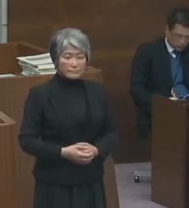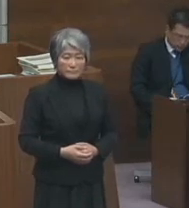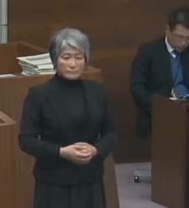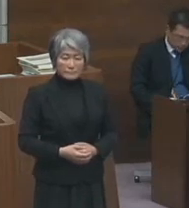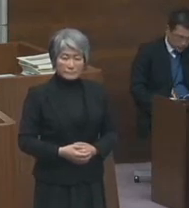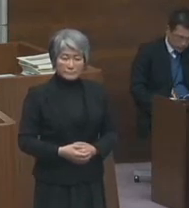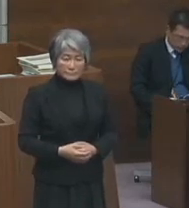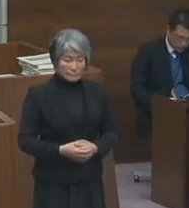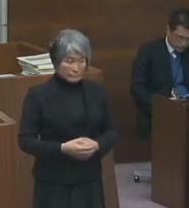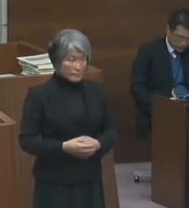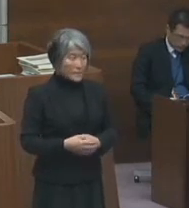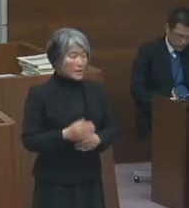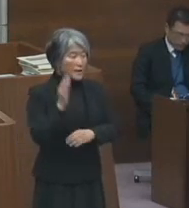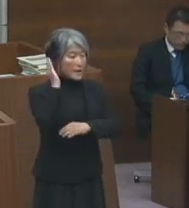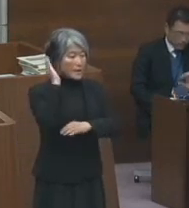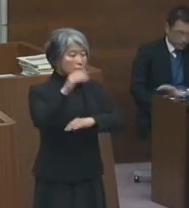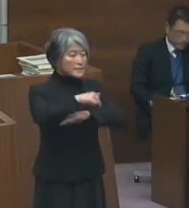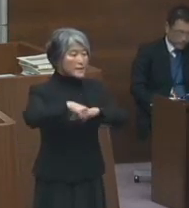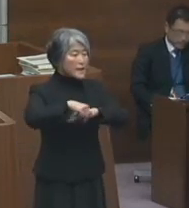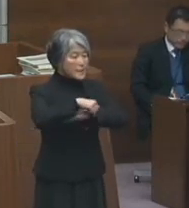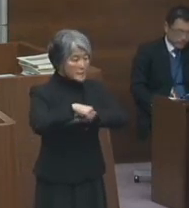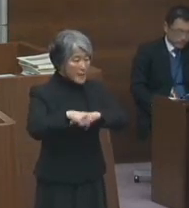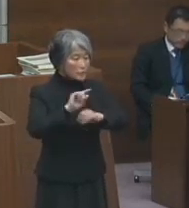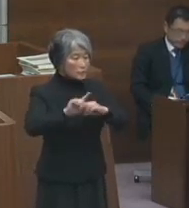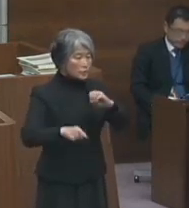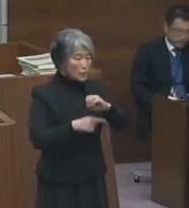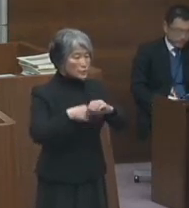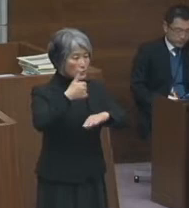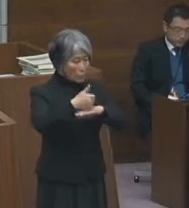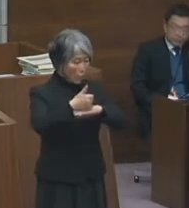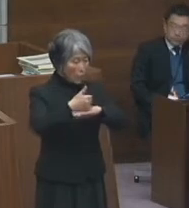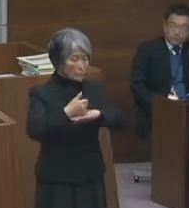宮脇政策局長。